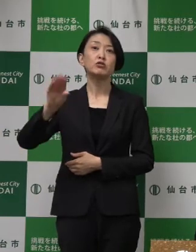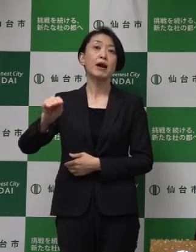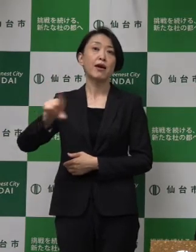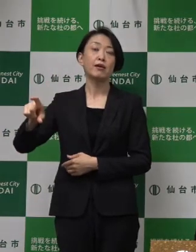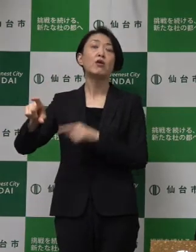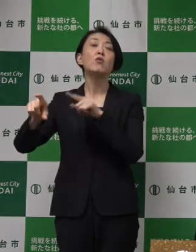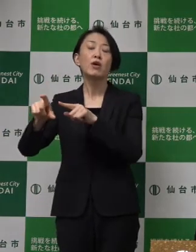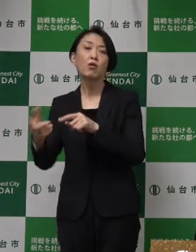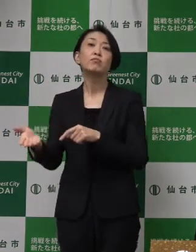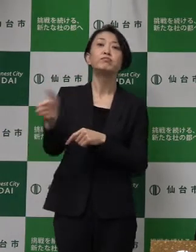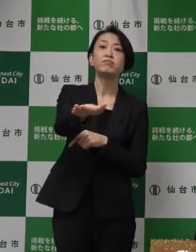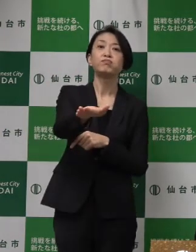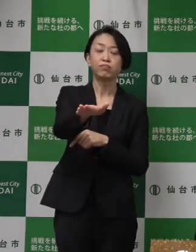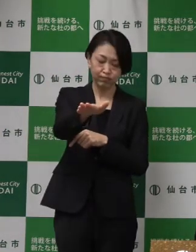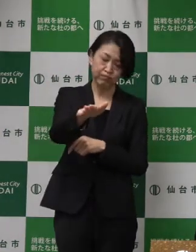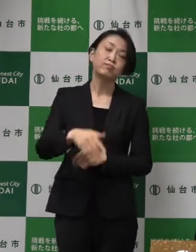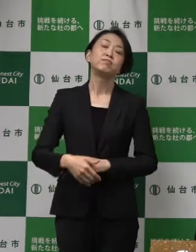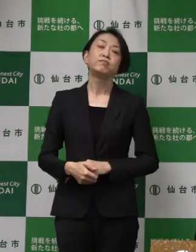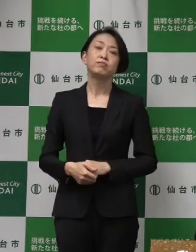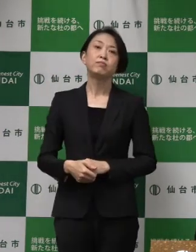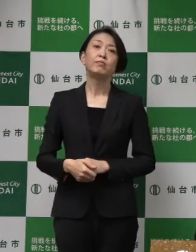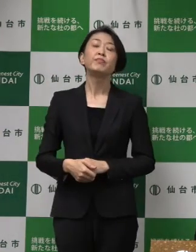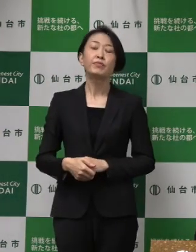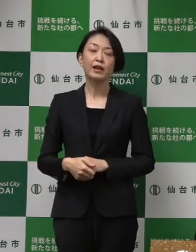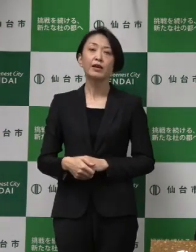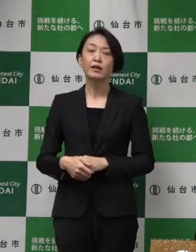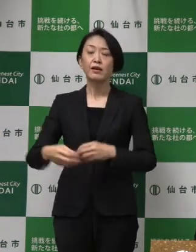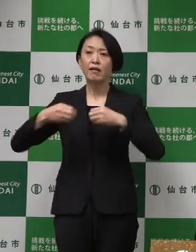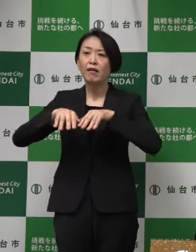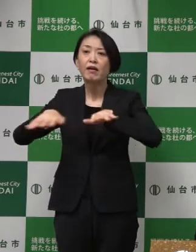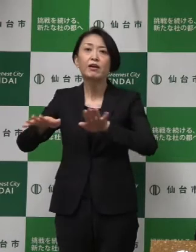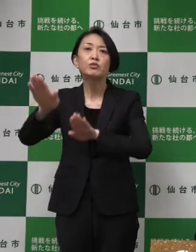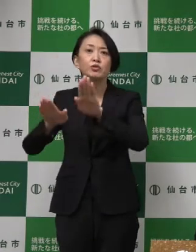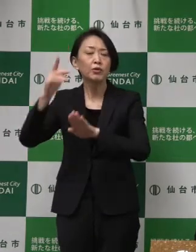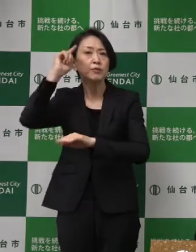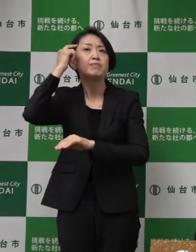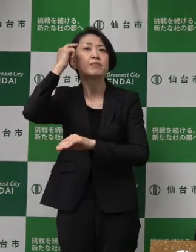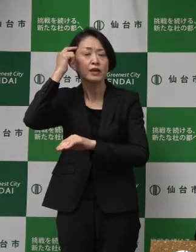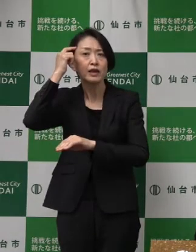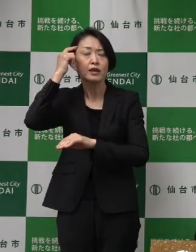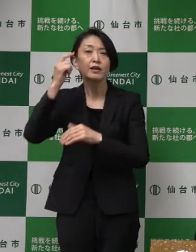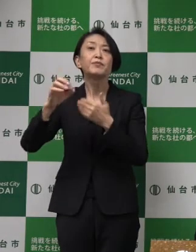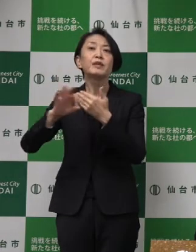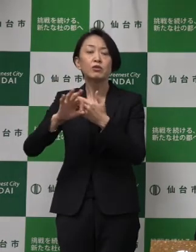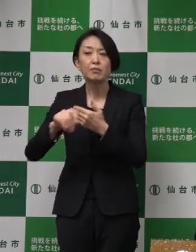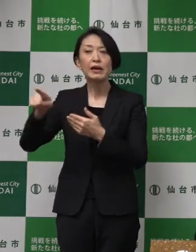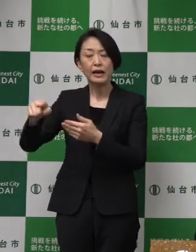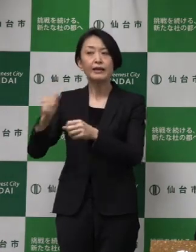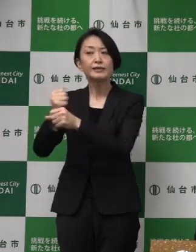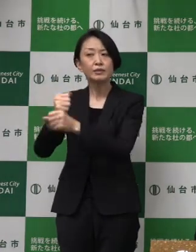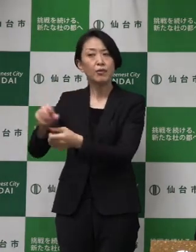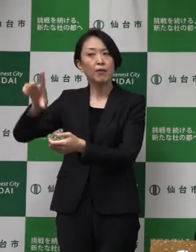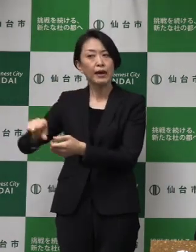を増額する一方で、感染症の状況を踏まえ縮小や繰り延べが可能である事業